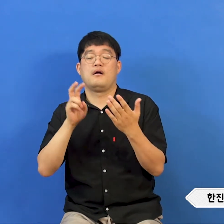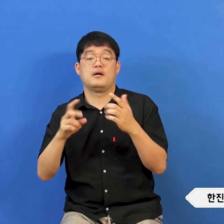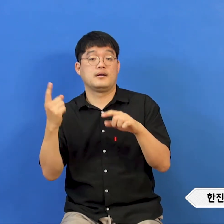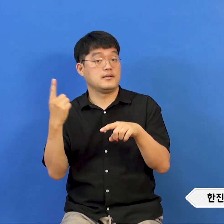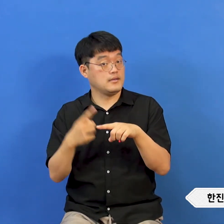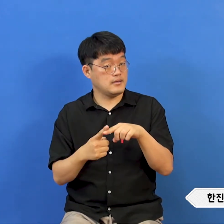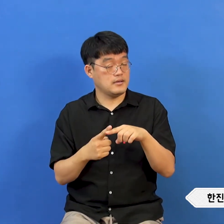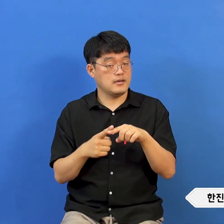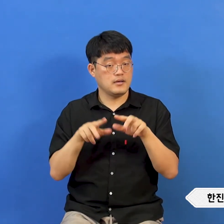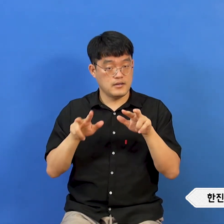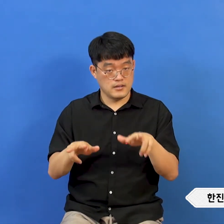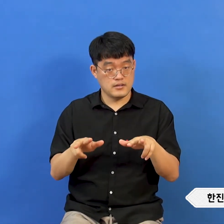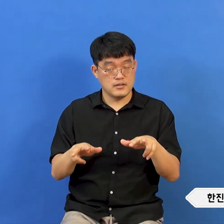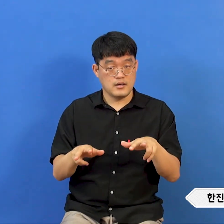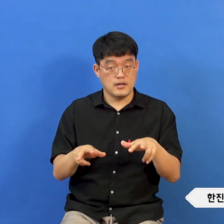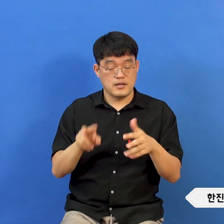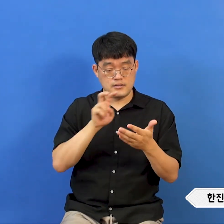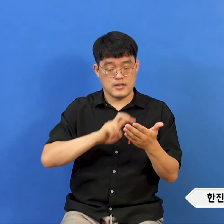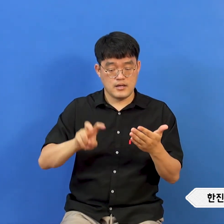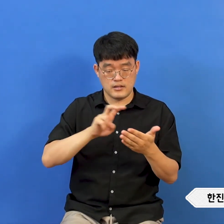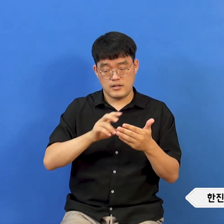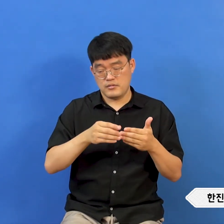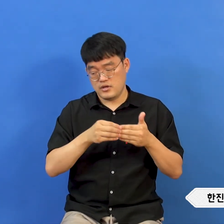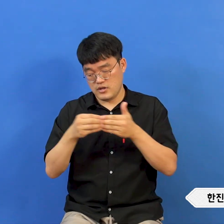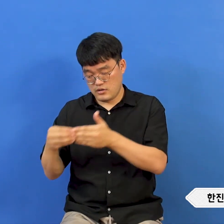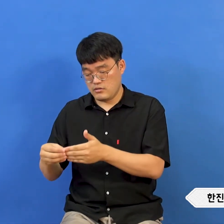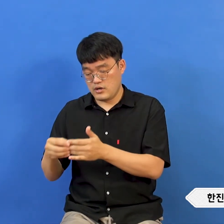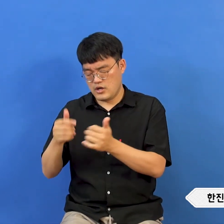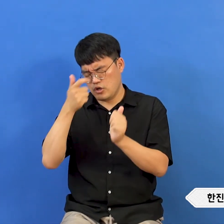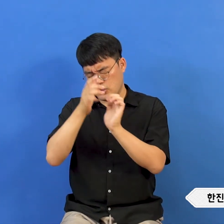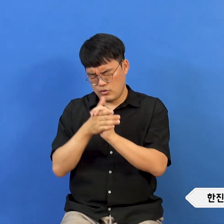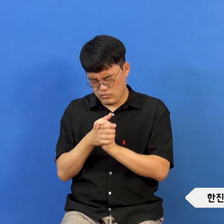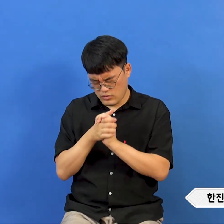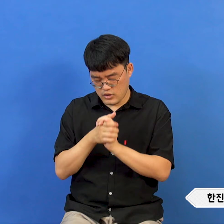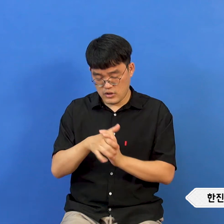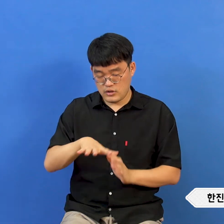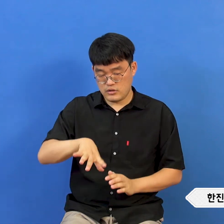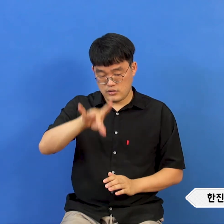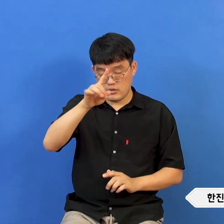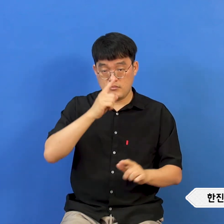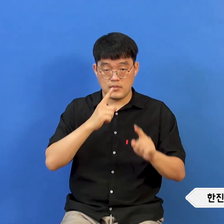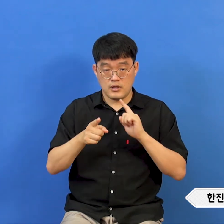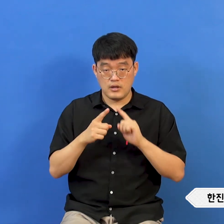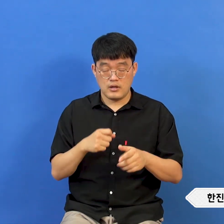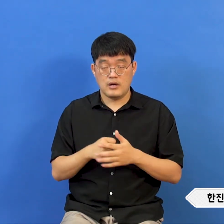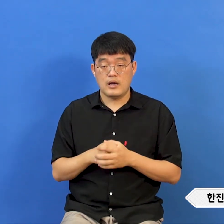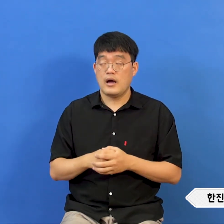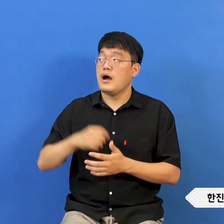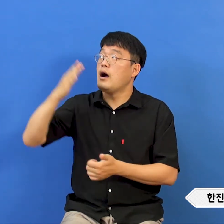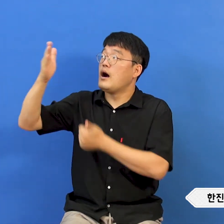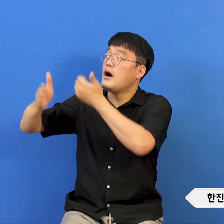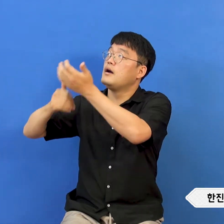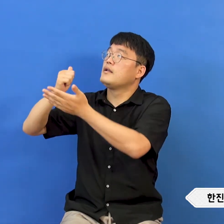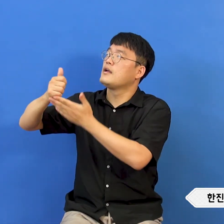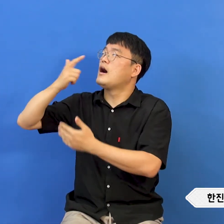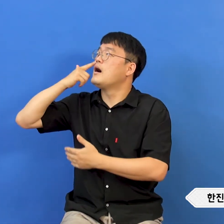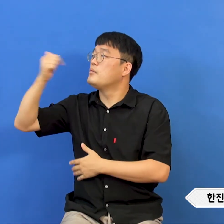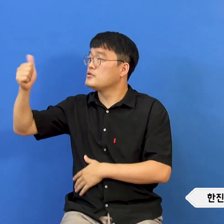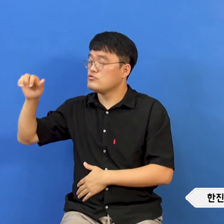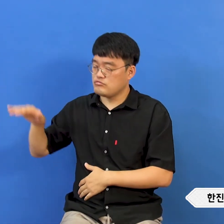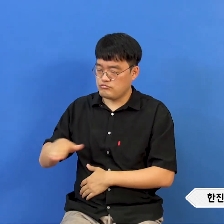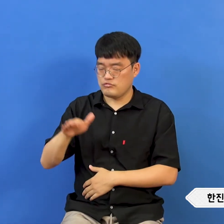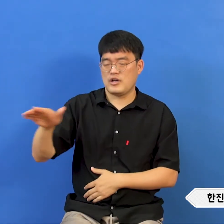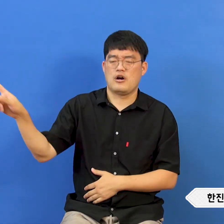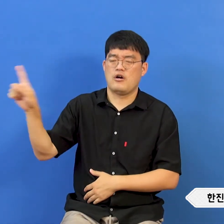이제 마치면서 찬양팀 리더가 기도를 하는데 기도 첫 마디가 하나님 아버지, 우리가 어떤